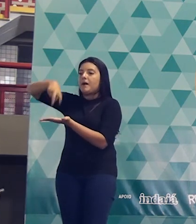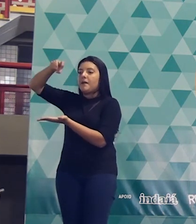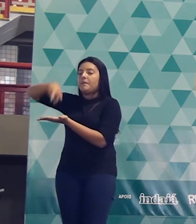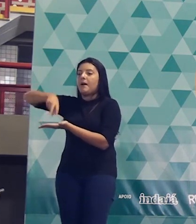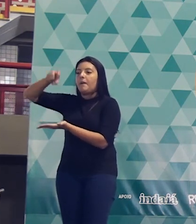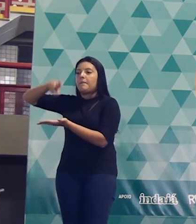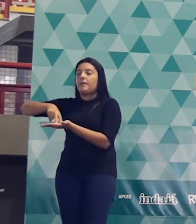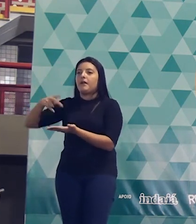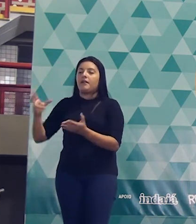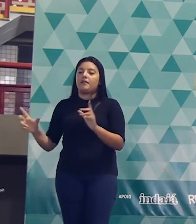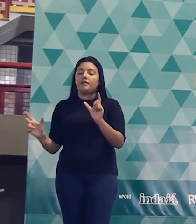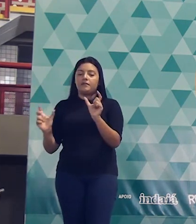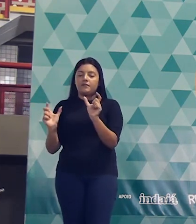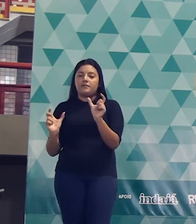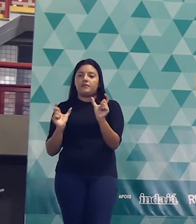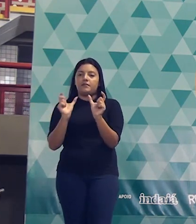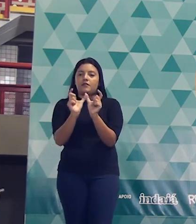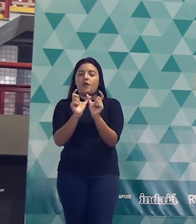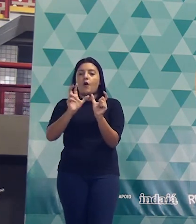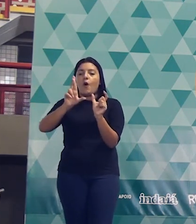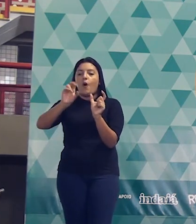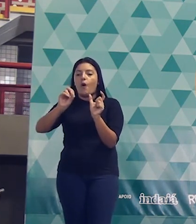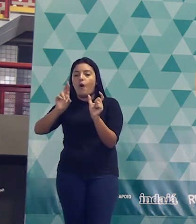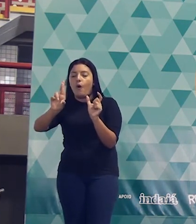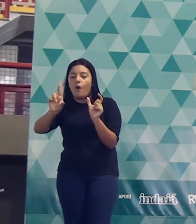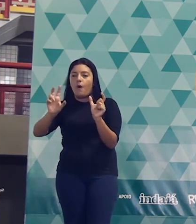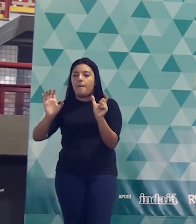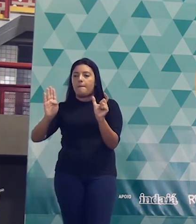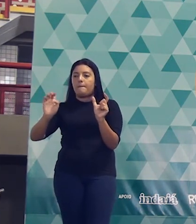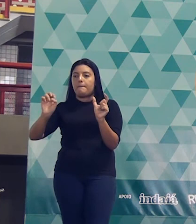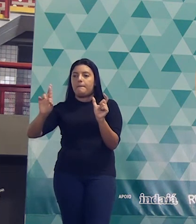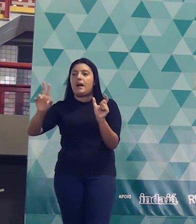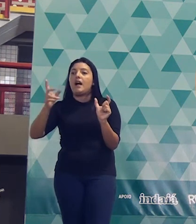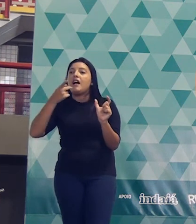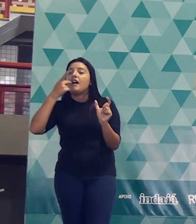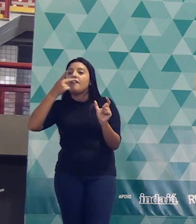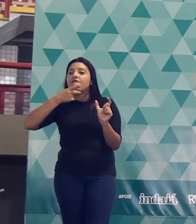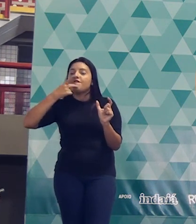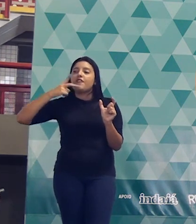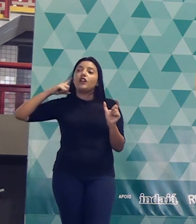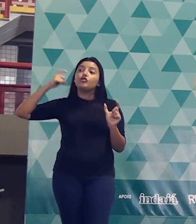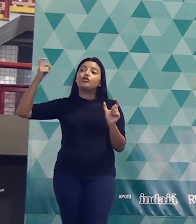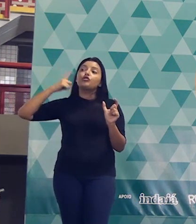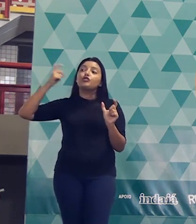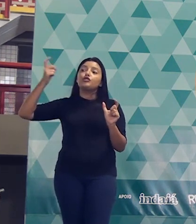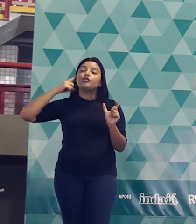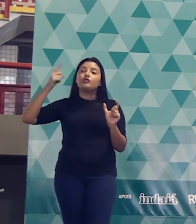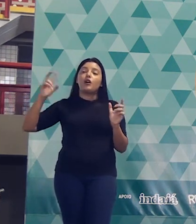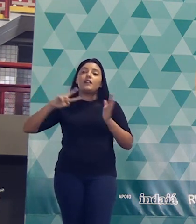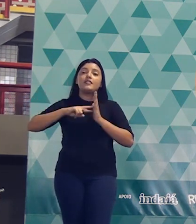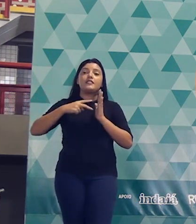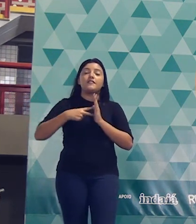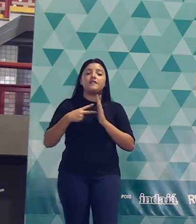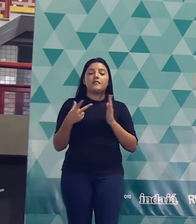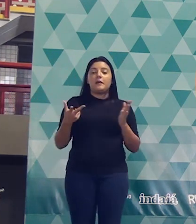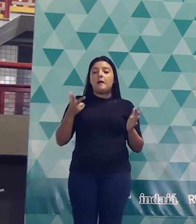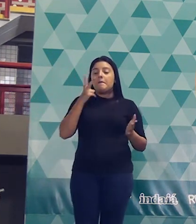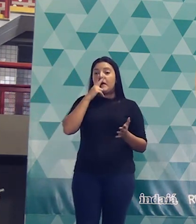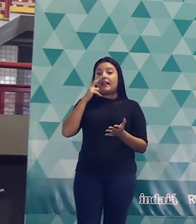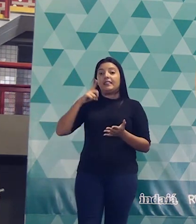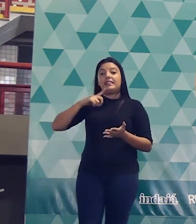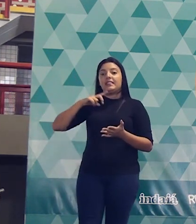pelos sufixos ro e bai, 2 sons aborígenes da Austrália, significando